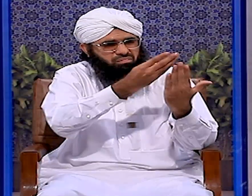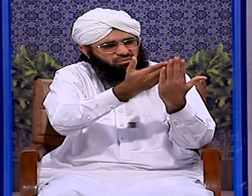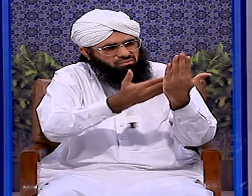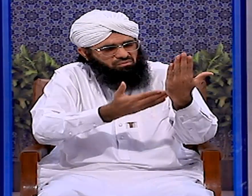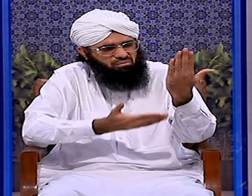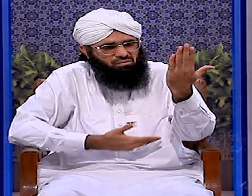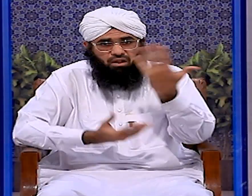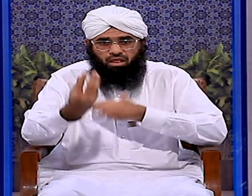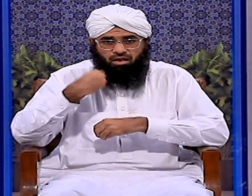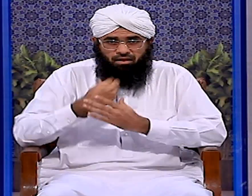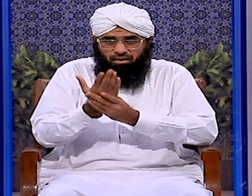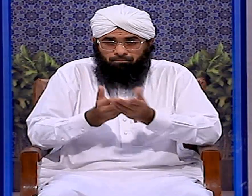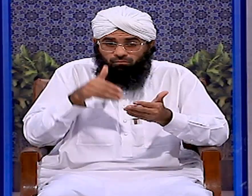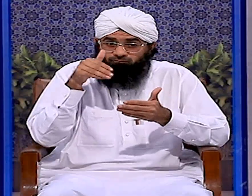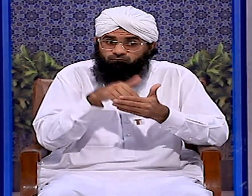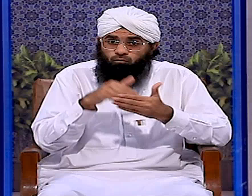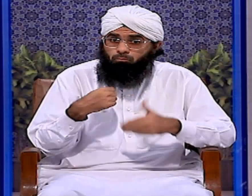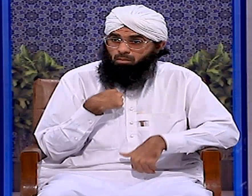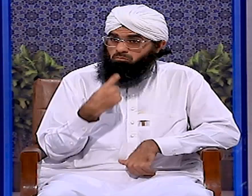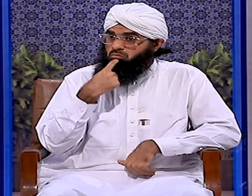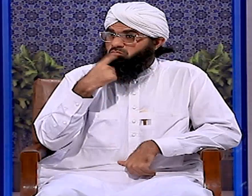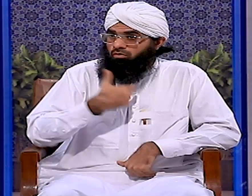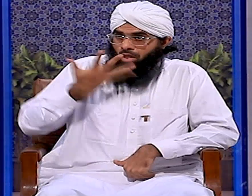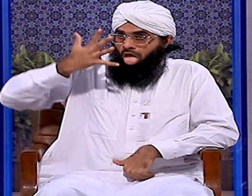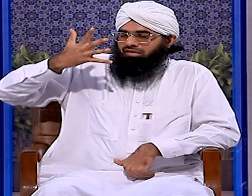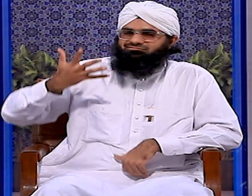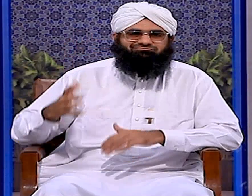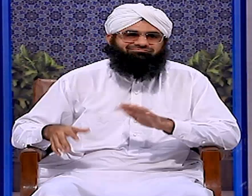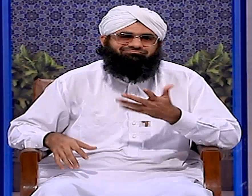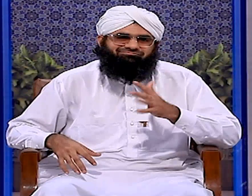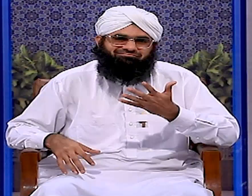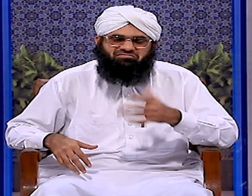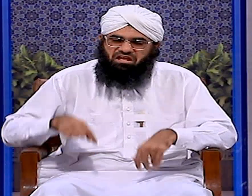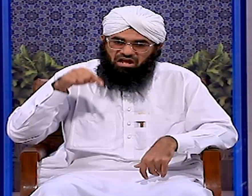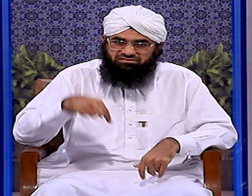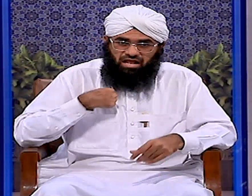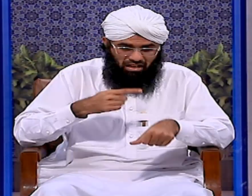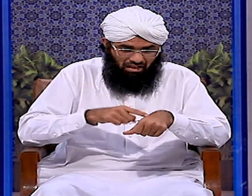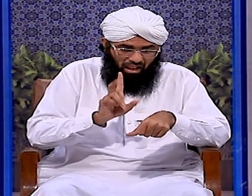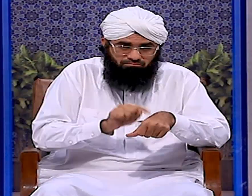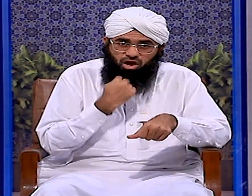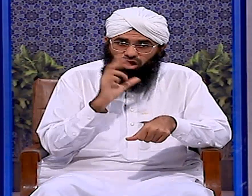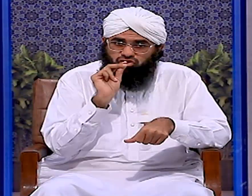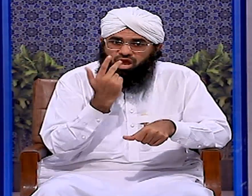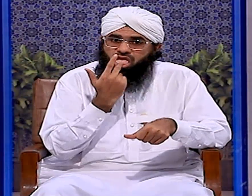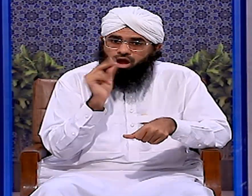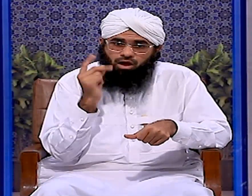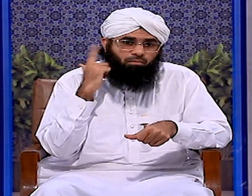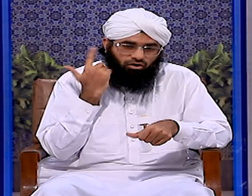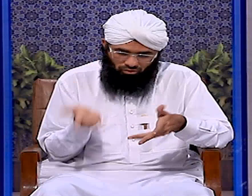جلالہ کے حضور حاضری ہوگی، گناہوں سے لتھڑا ہوا سیاہ اعمال نامہ ہاتھ میں تھما دیا جائے گا، اس وقت